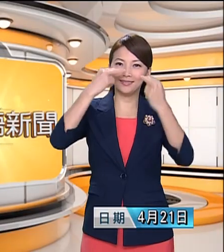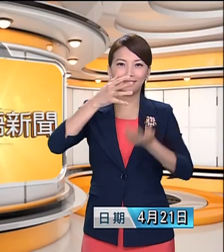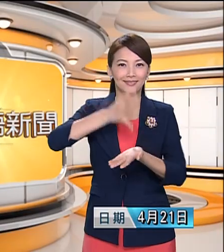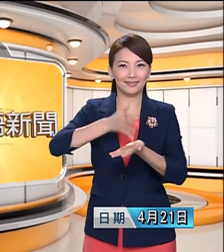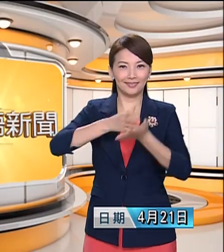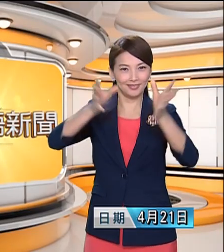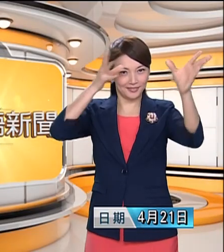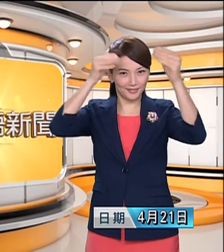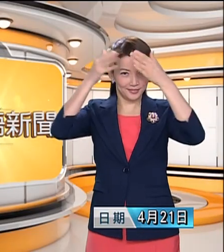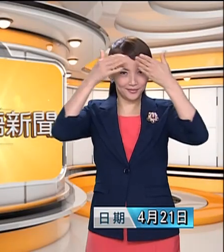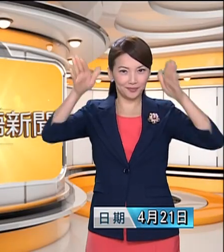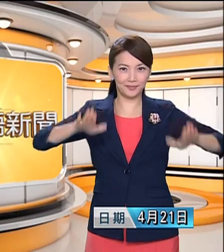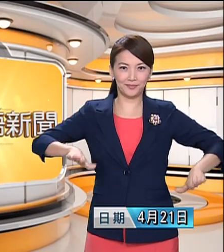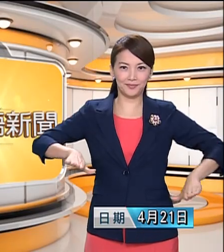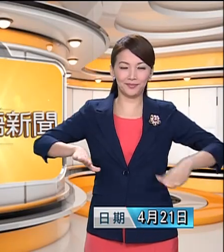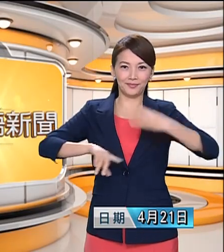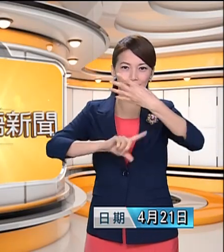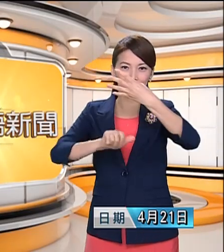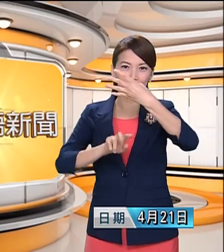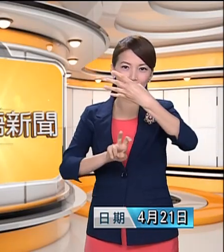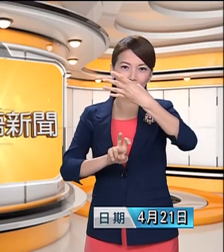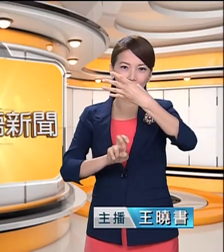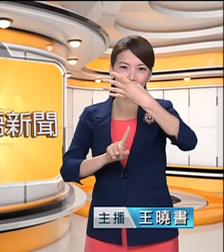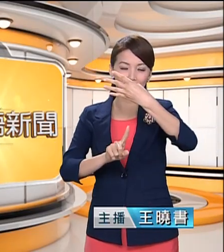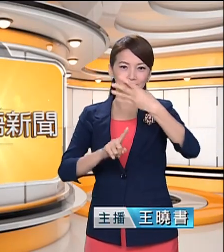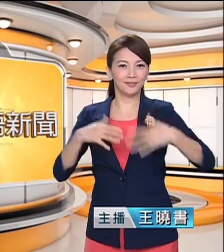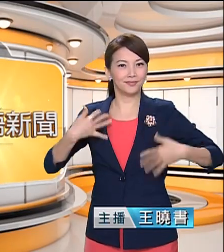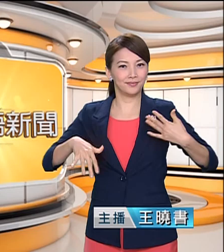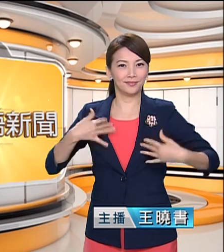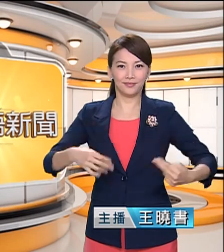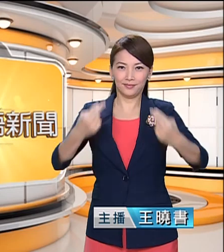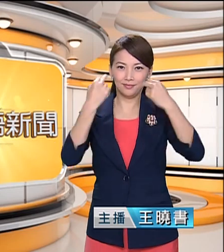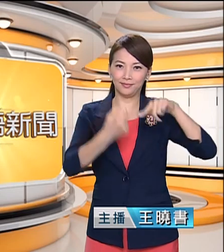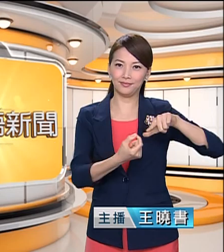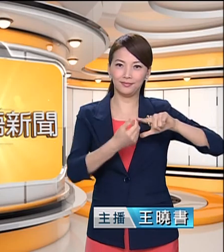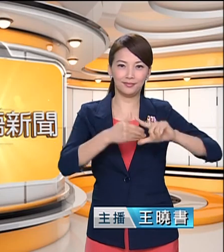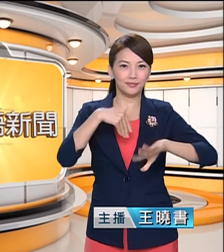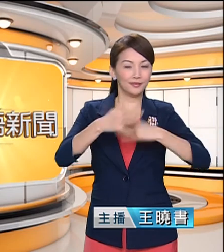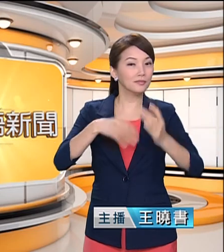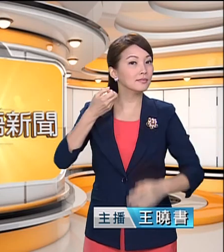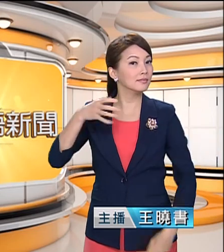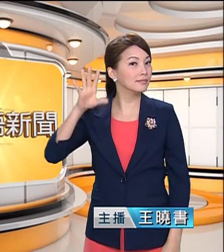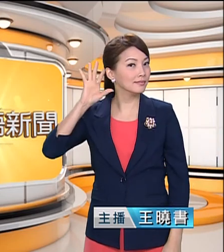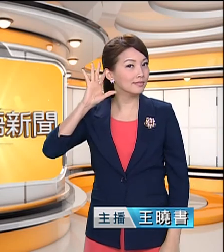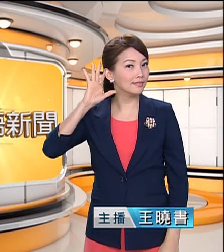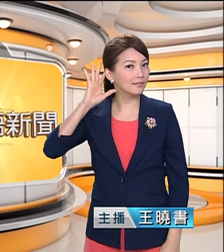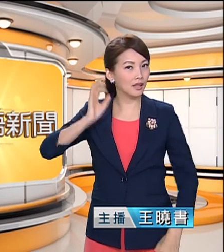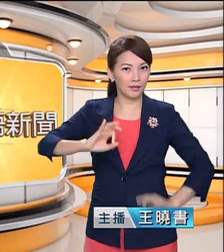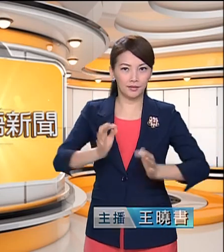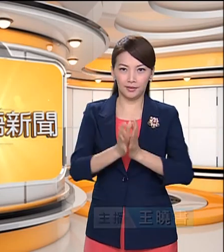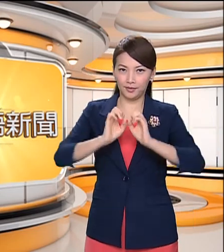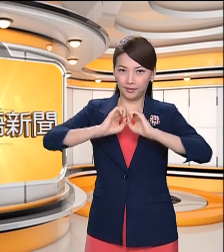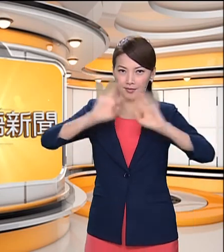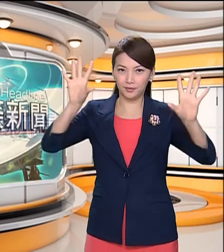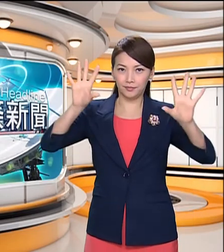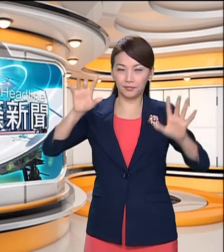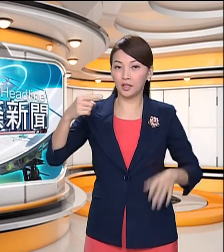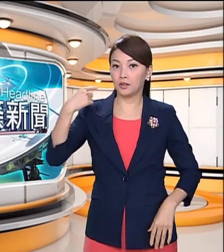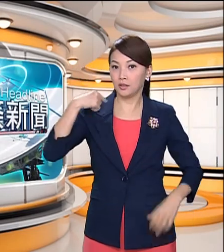看新闻，开视野，欢迎收看今天4月21号的公视手语新闻。首先头条新闻来看，昨